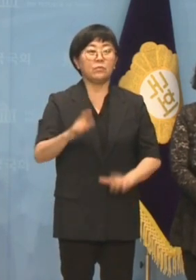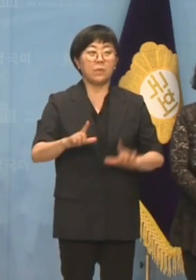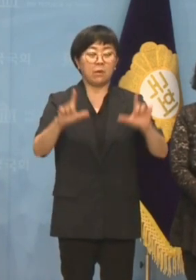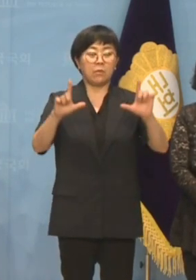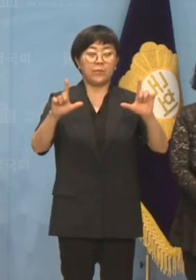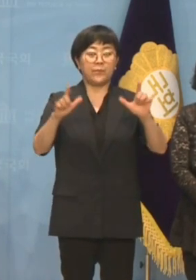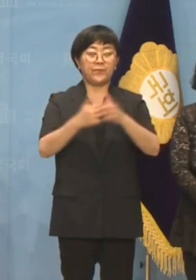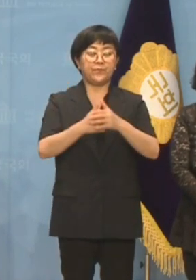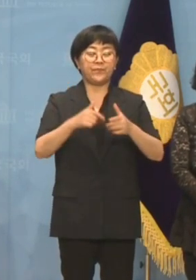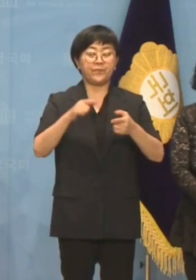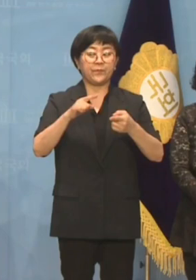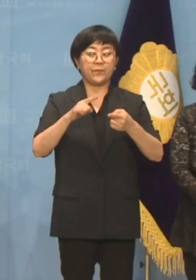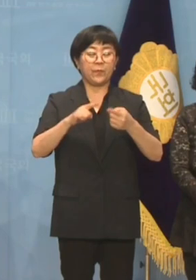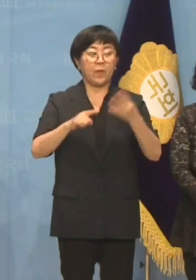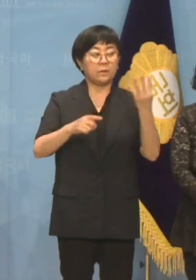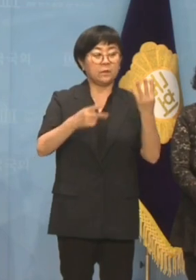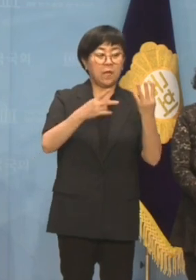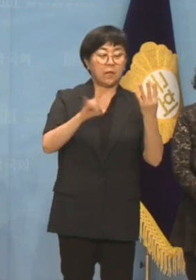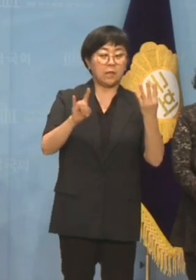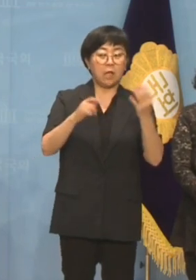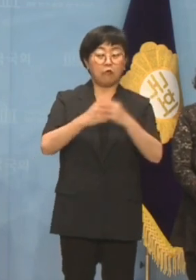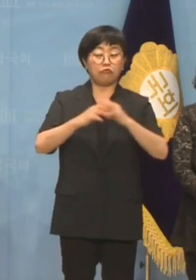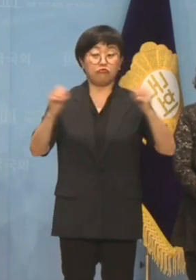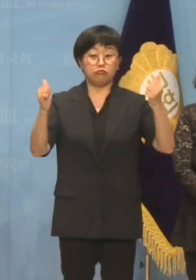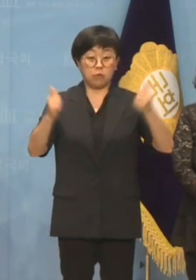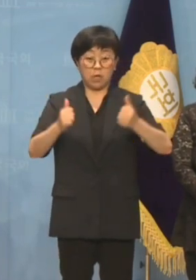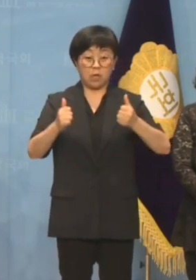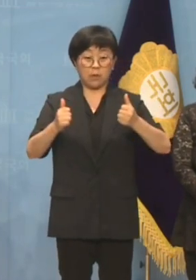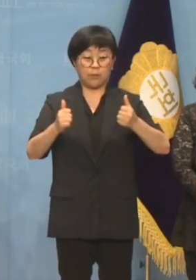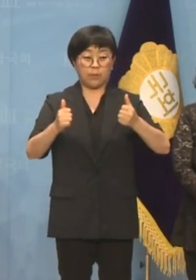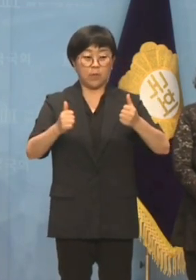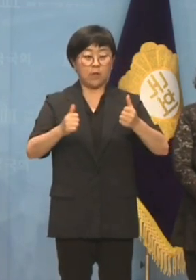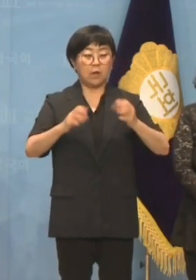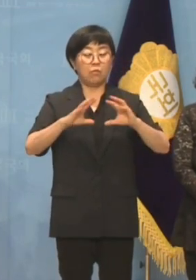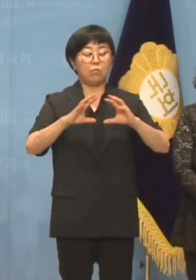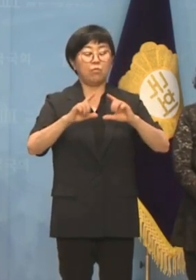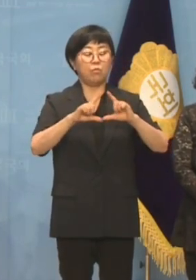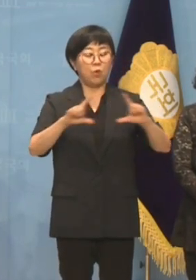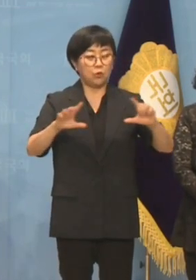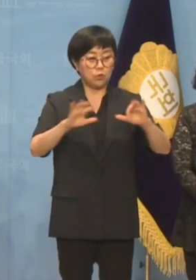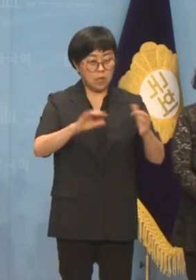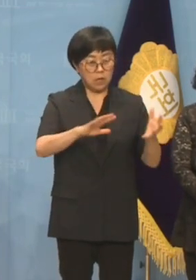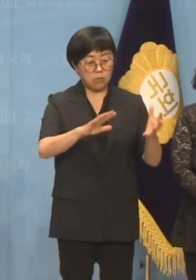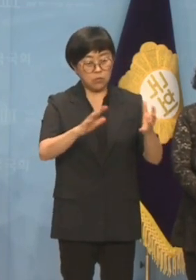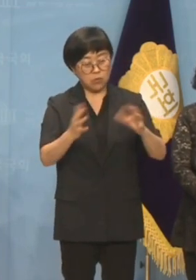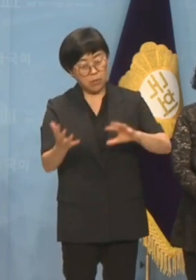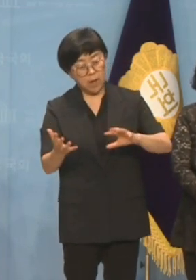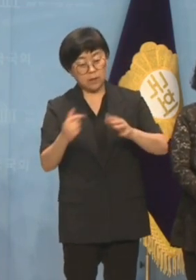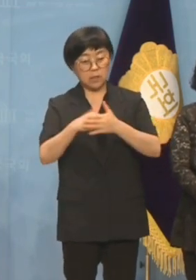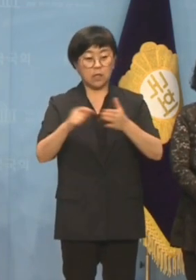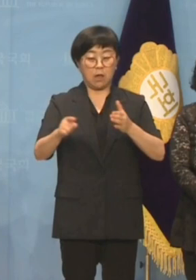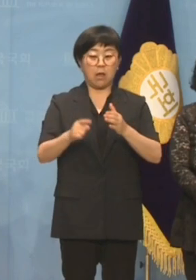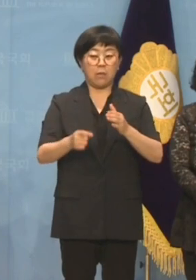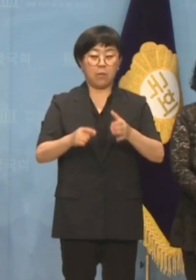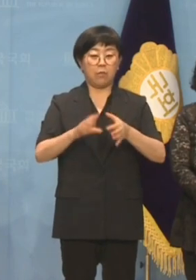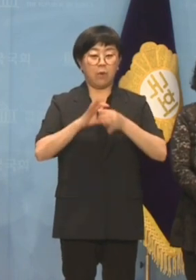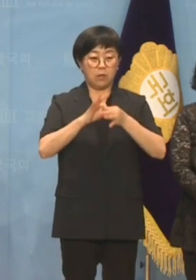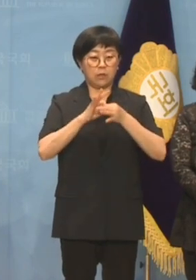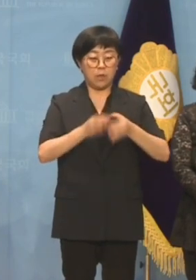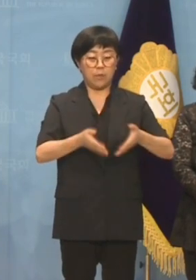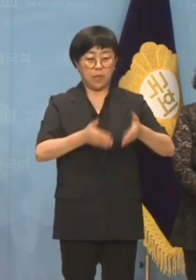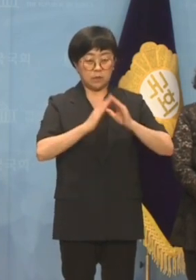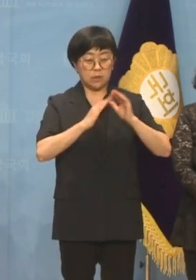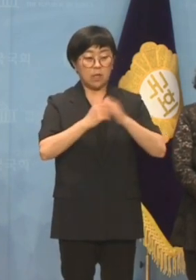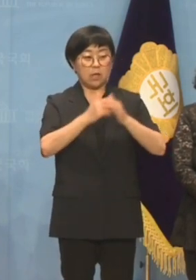1960년 제4대 국회에서 양민 학살 진상규명특별위원회가 발족되어 역사적인